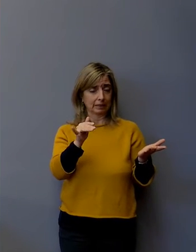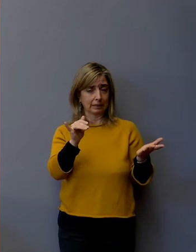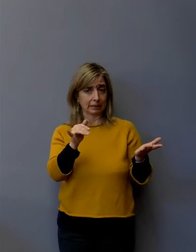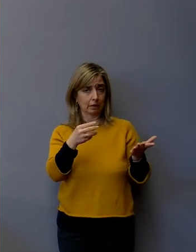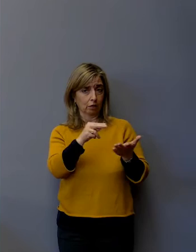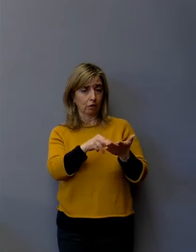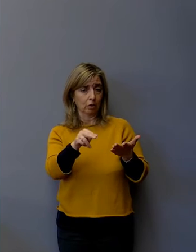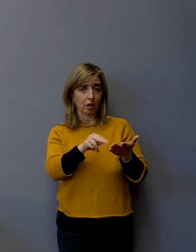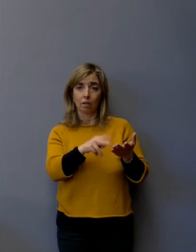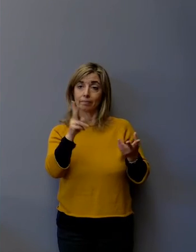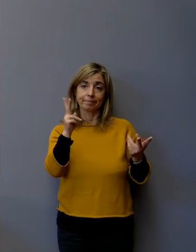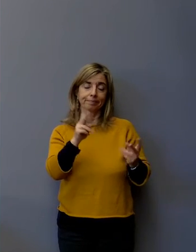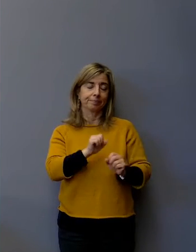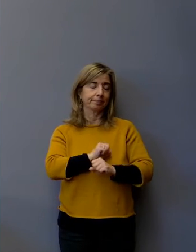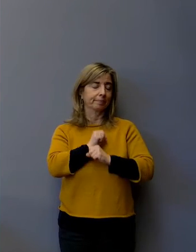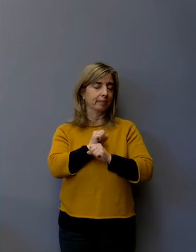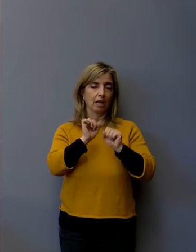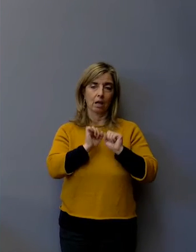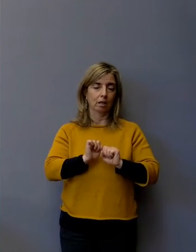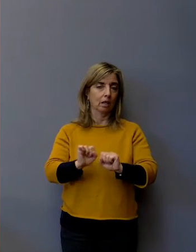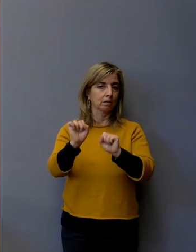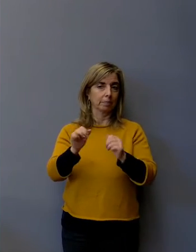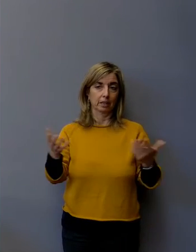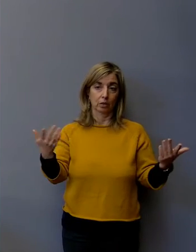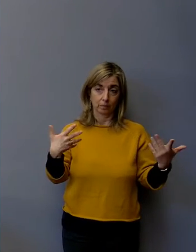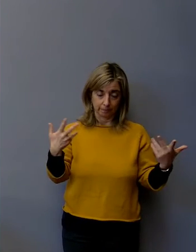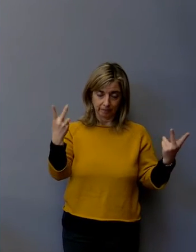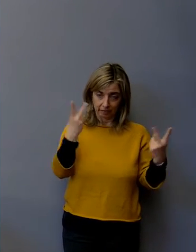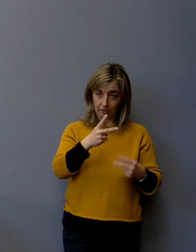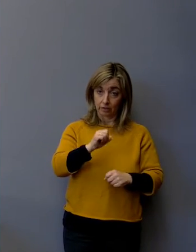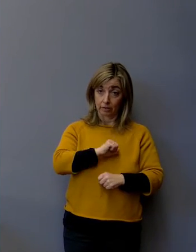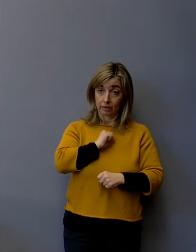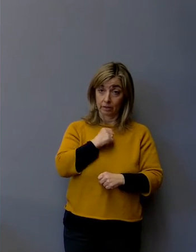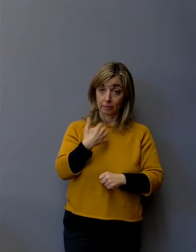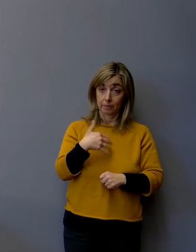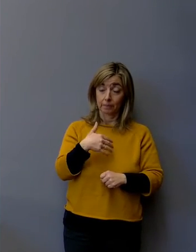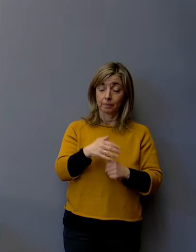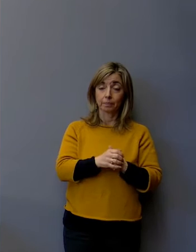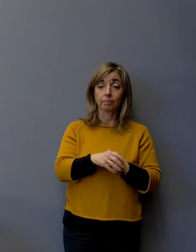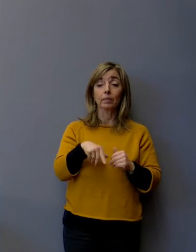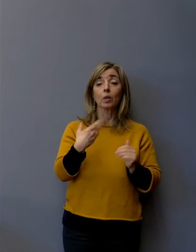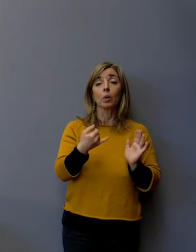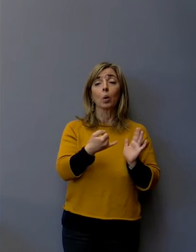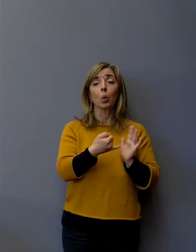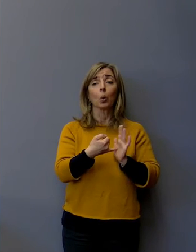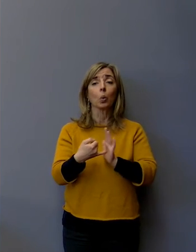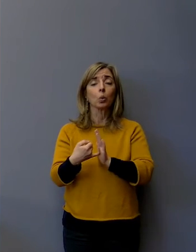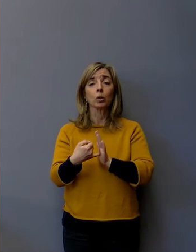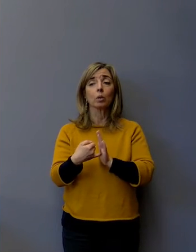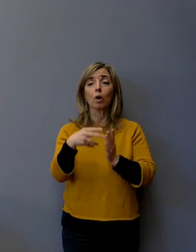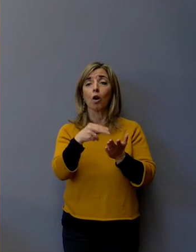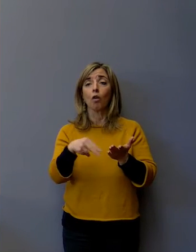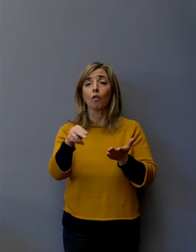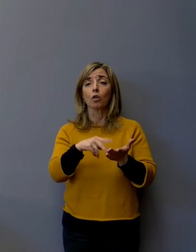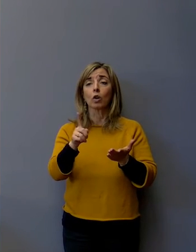stato respinto e questo ci dispiace in ultimo abbiamo non voteremo meglio stato respinto un emendamento un